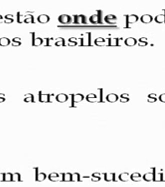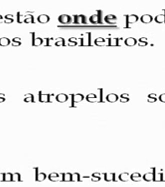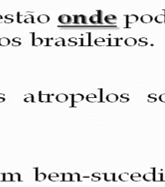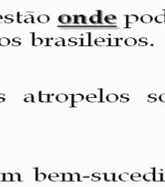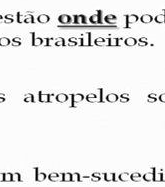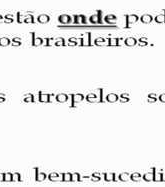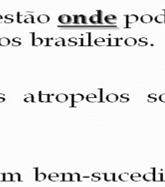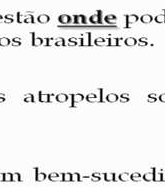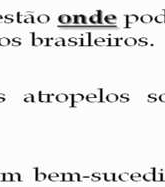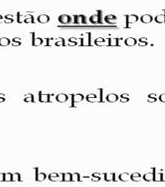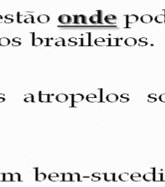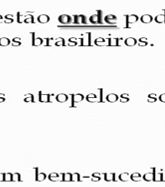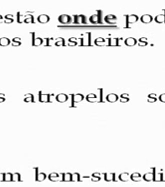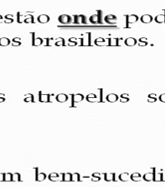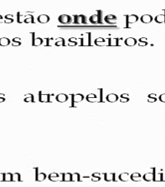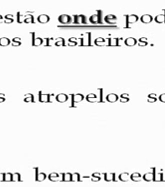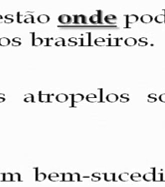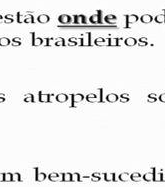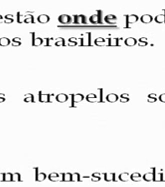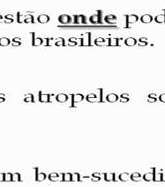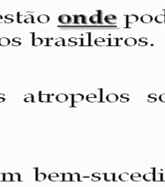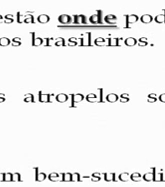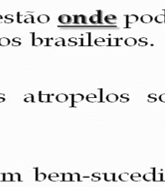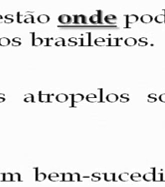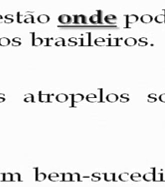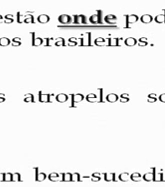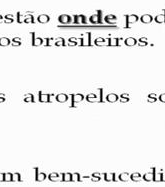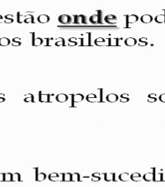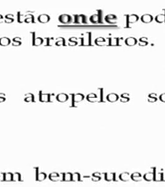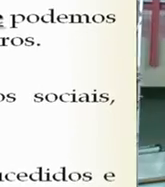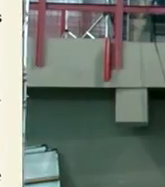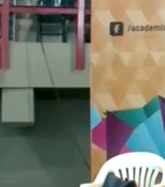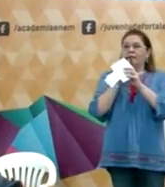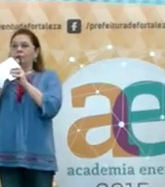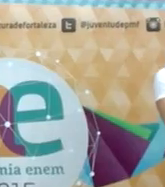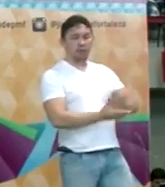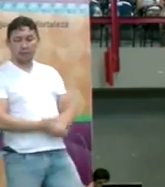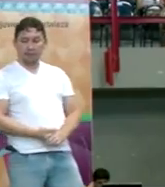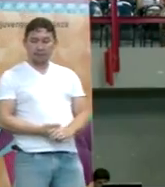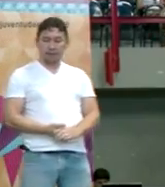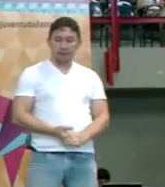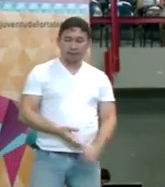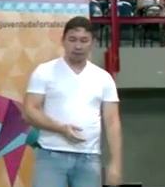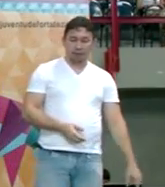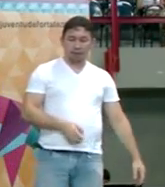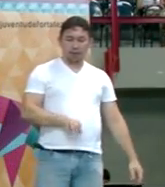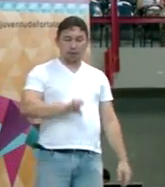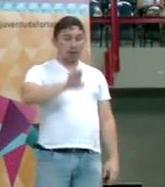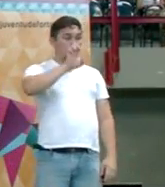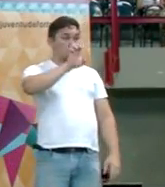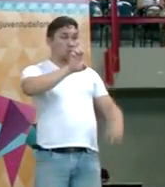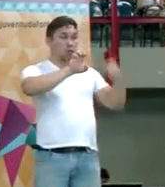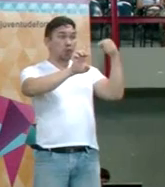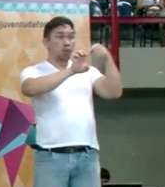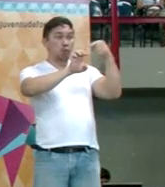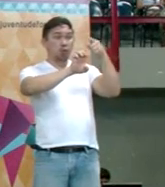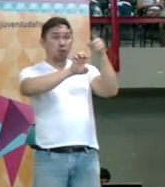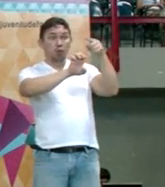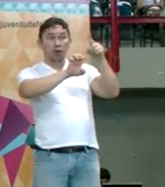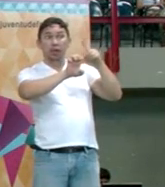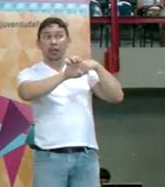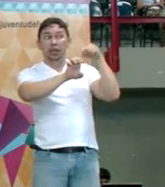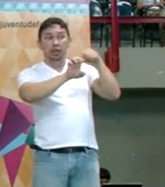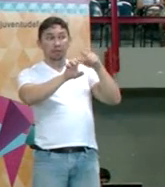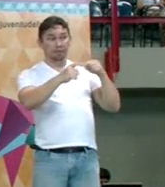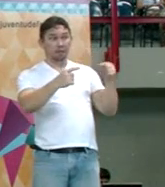não pagou a dívida com o proprietário do prédio. Pessoal, I é um conector de soma, de